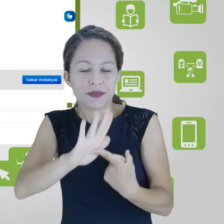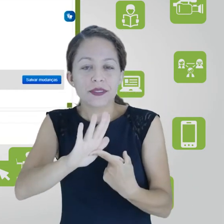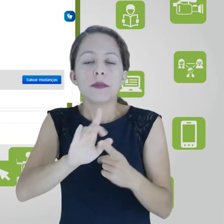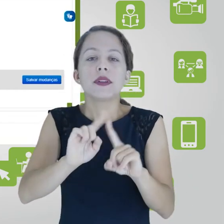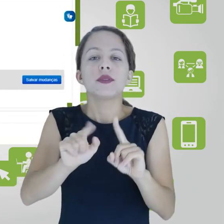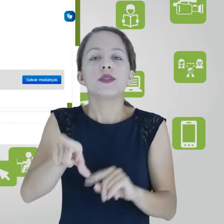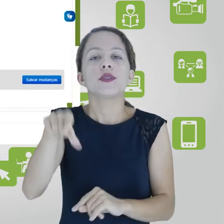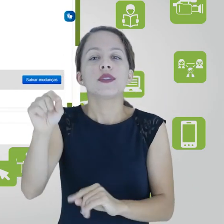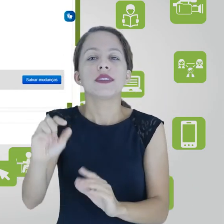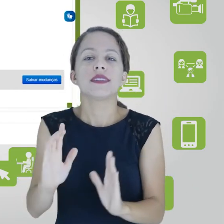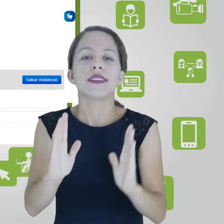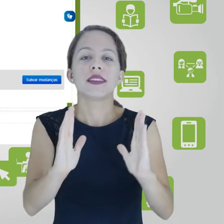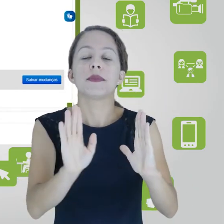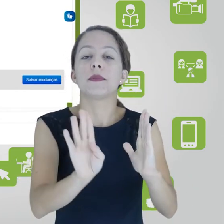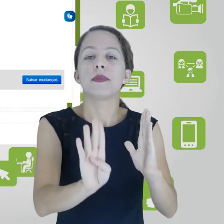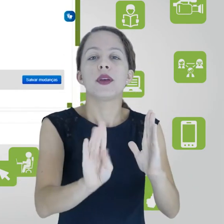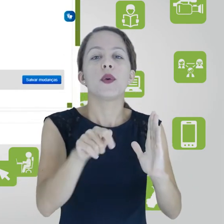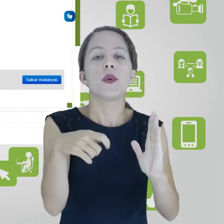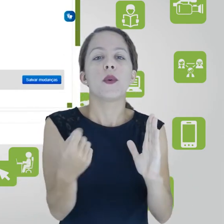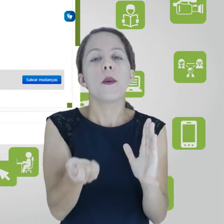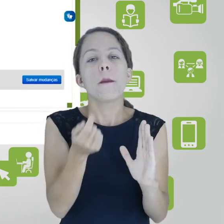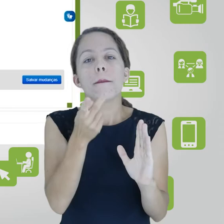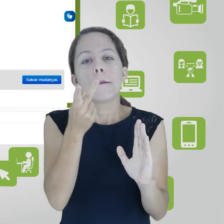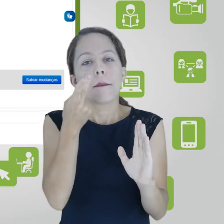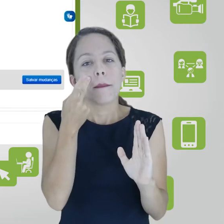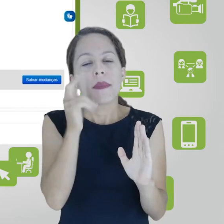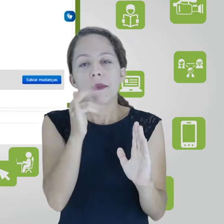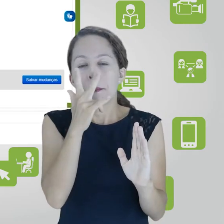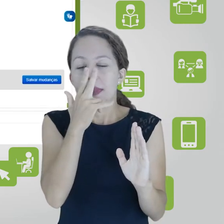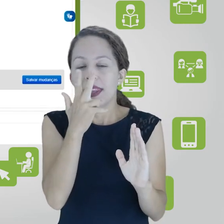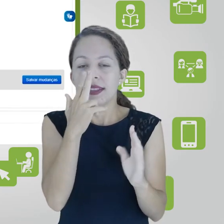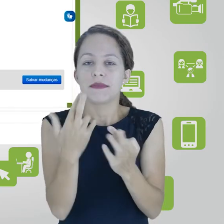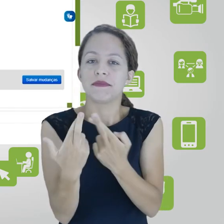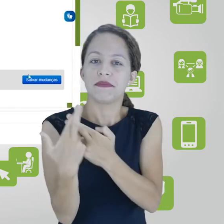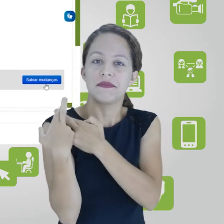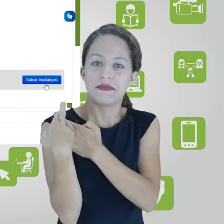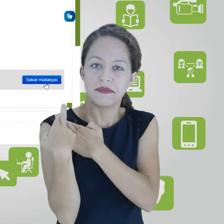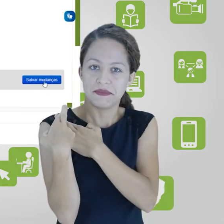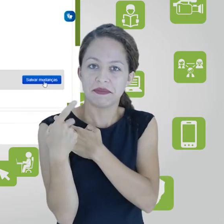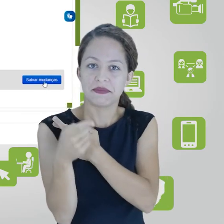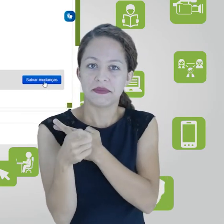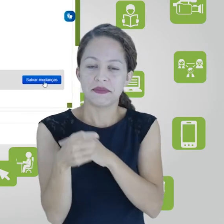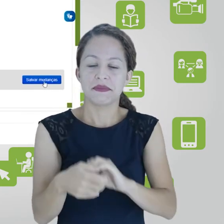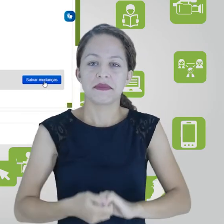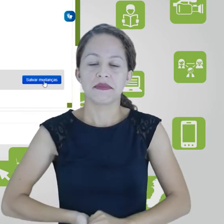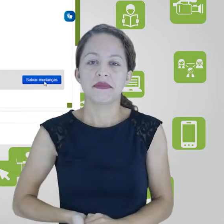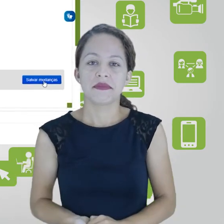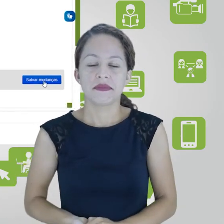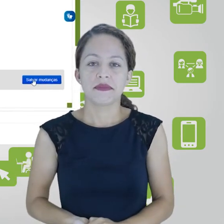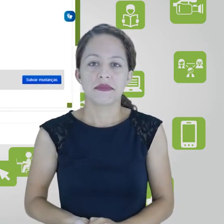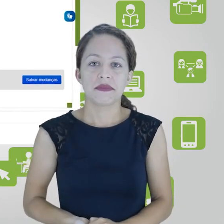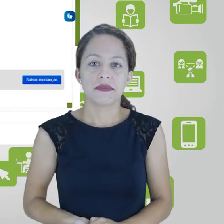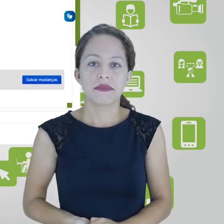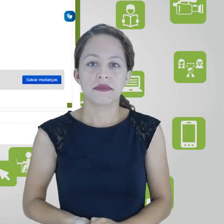está com problema na captura, mas eu vou escolher a etapa B como pai, ó.